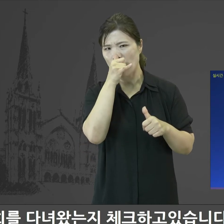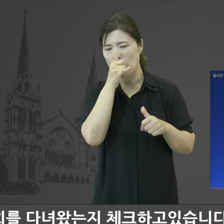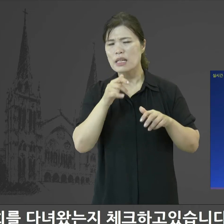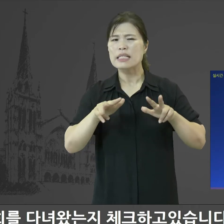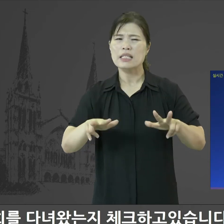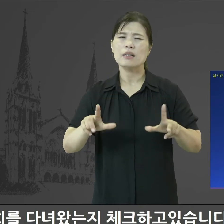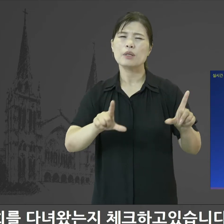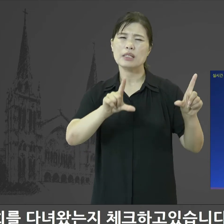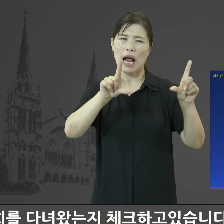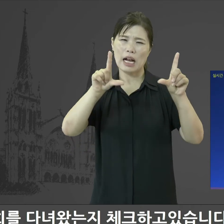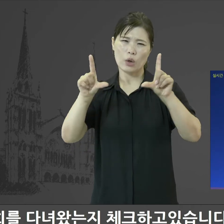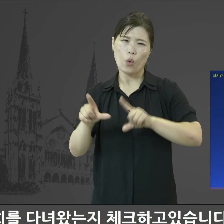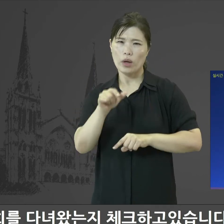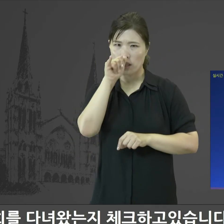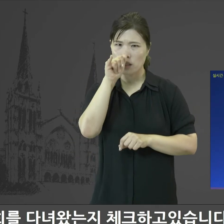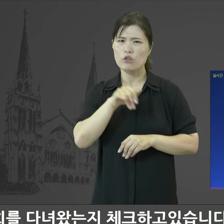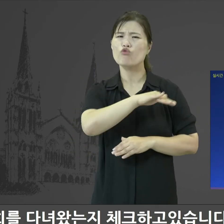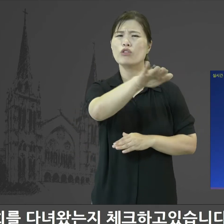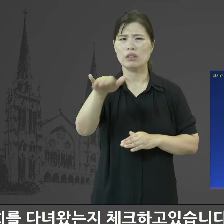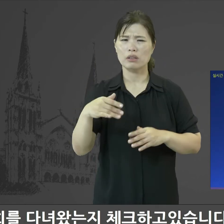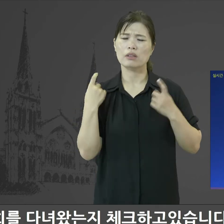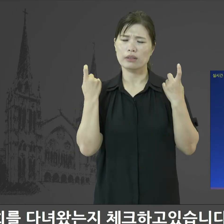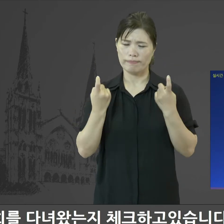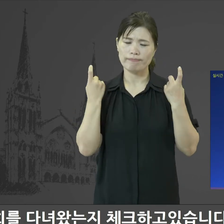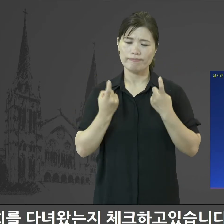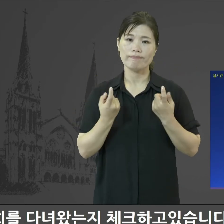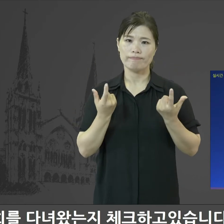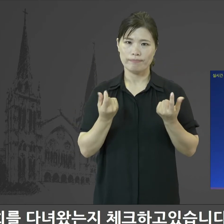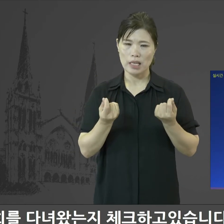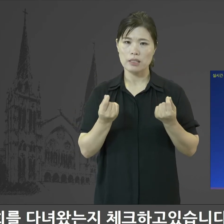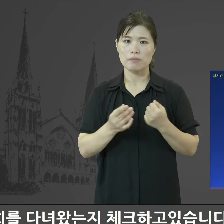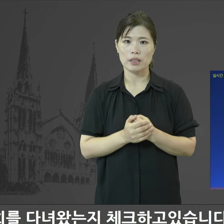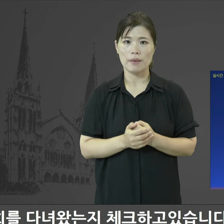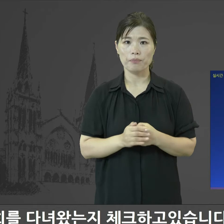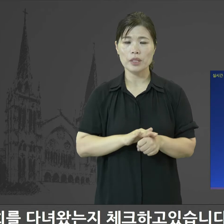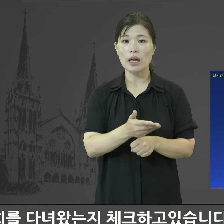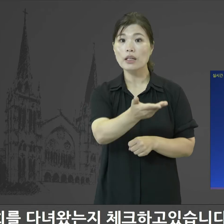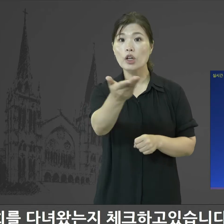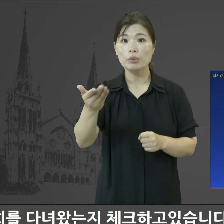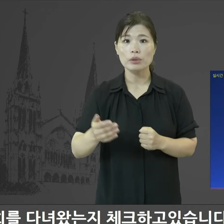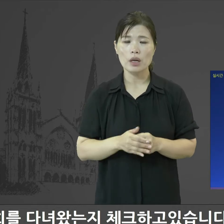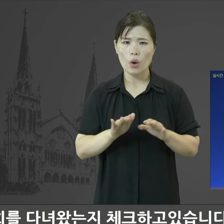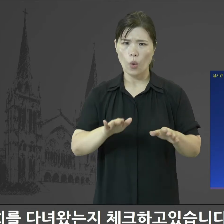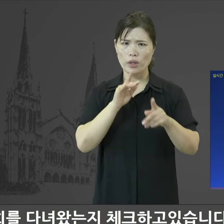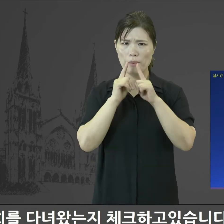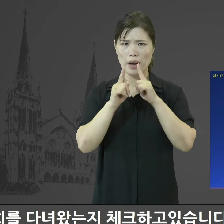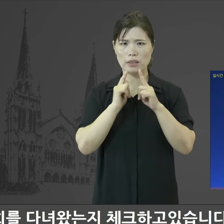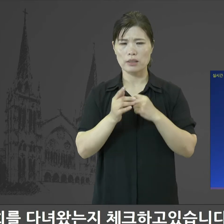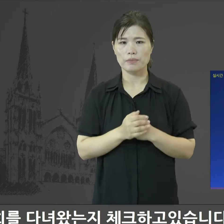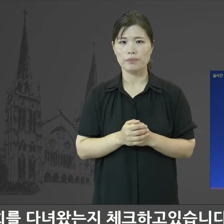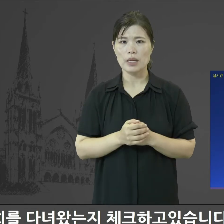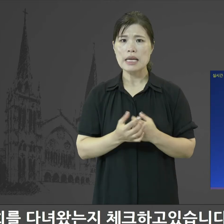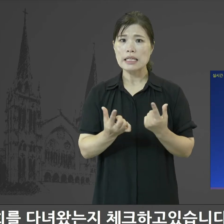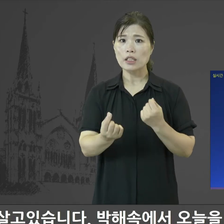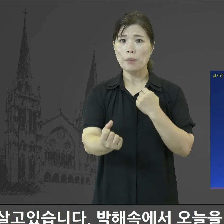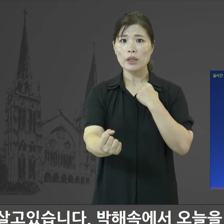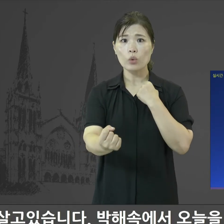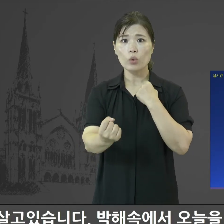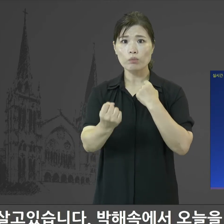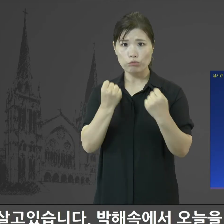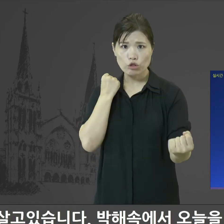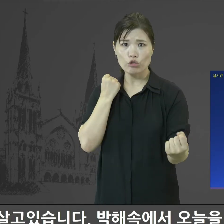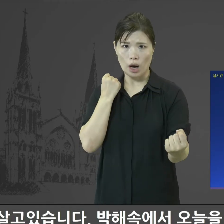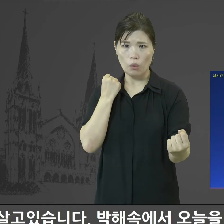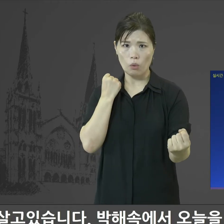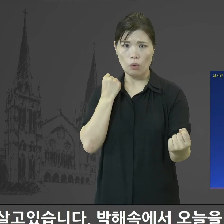있는 나그네들입니다. 이런 사랑하는 충현의 성도들에게 오늘 말씀은 그럼에도 불구하고